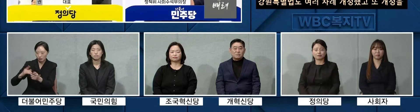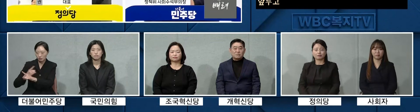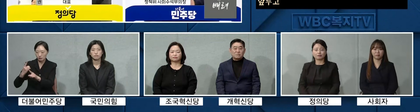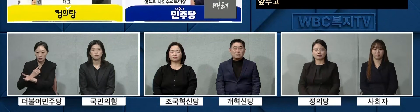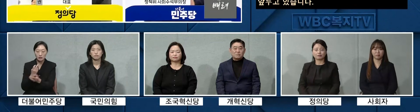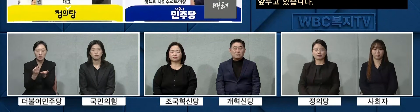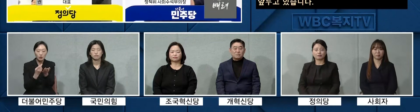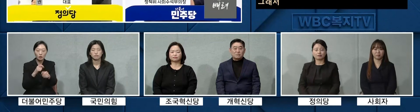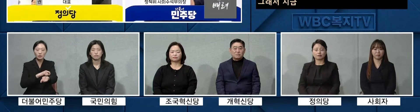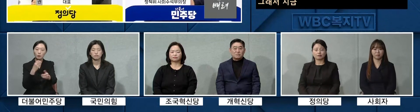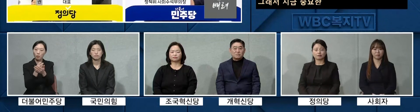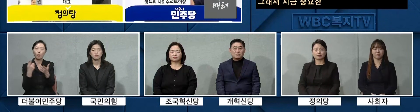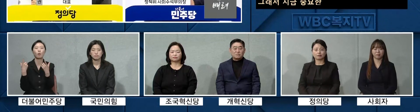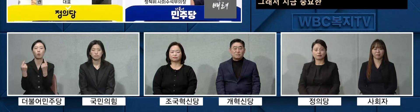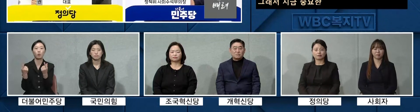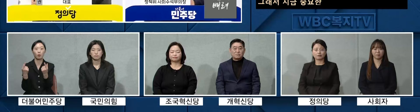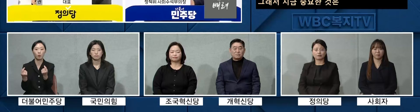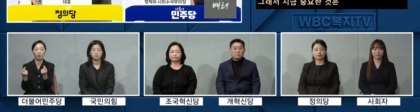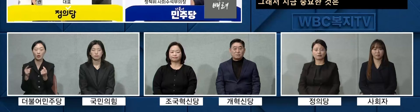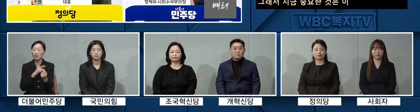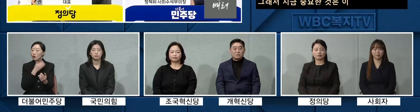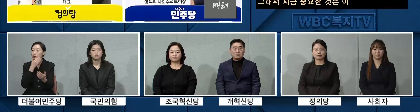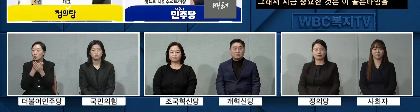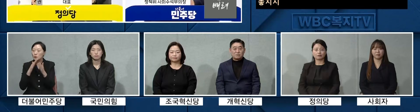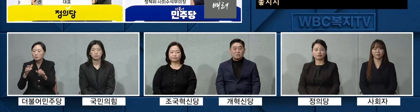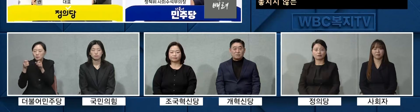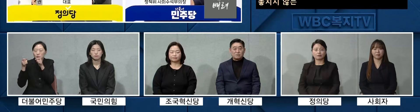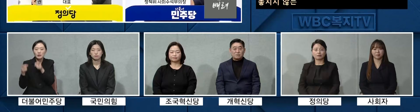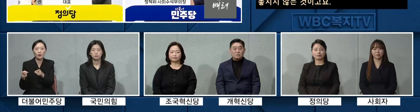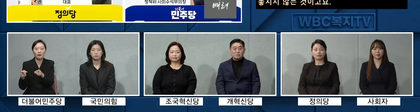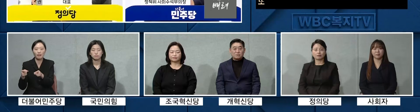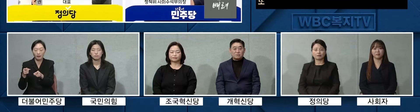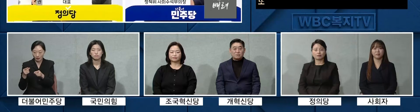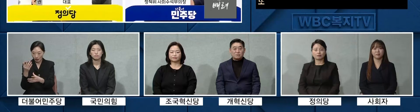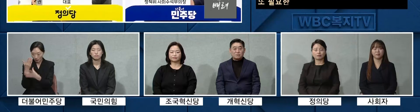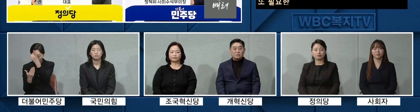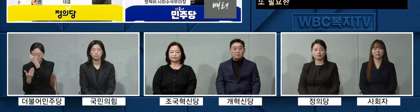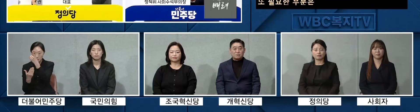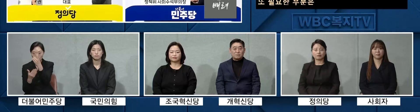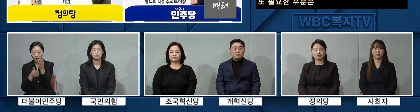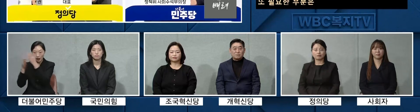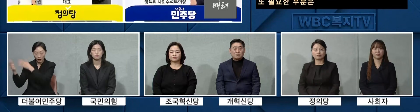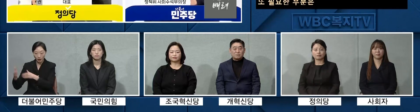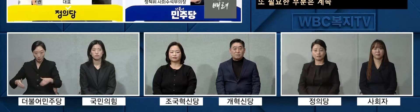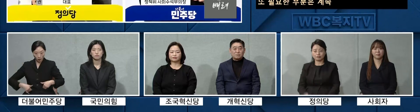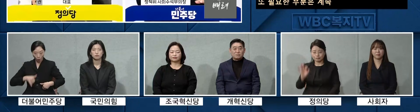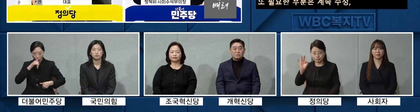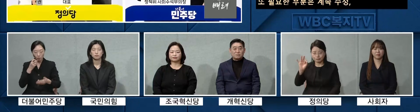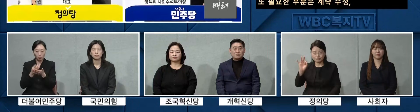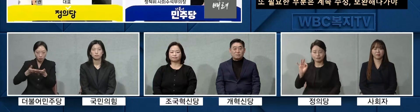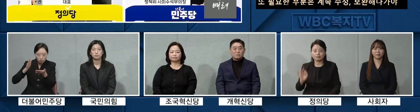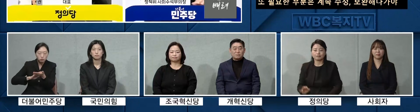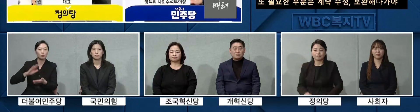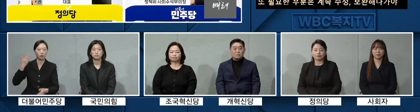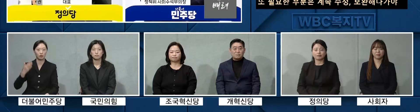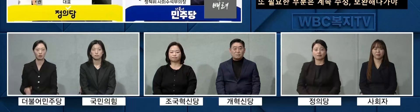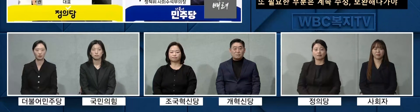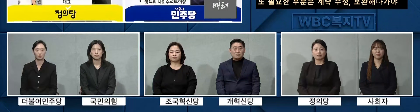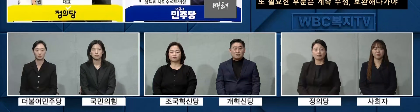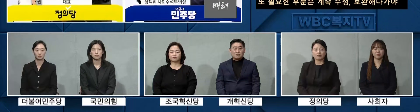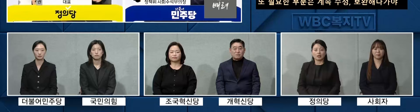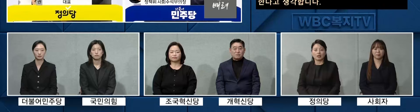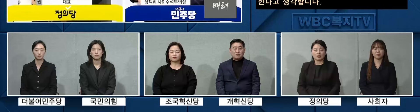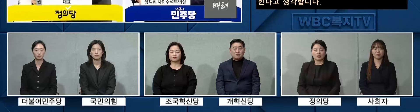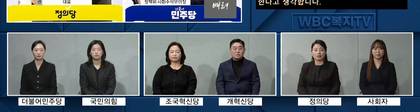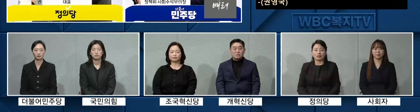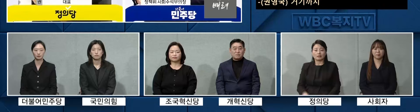중요한 것은 이 골든타임을 놓치지 않는 것이고요. 또 필요한 부분은 계속 수정 보완해야 나가야 된다고 생각합니다. 네, 거기까지 듣겠습니다.